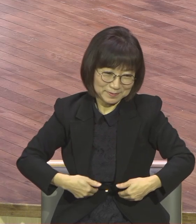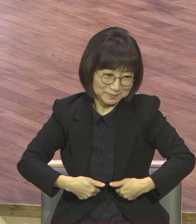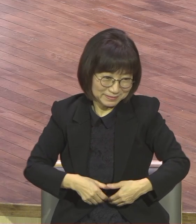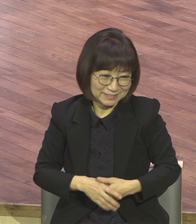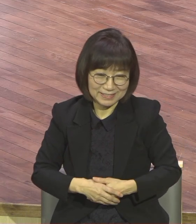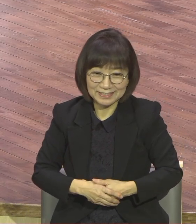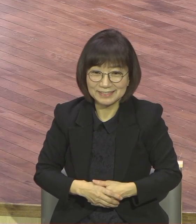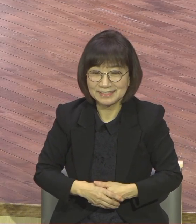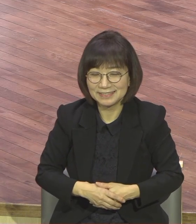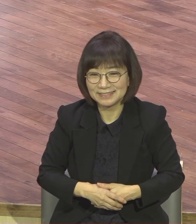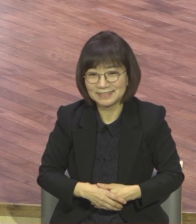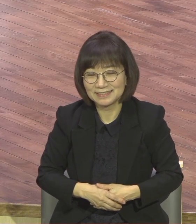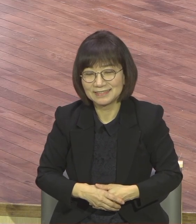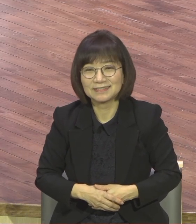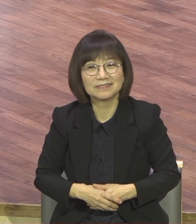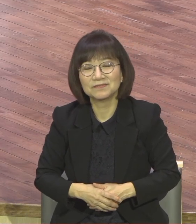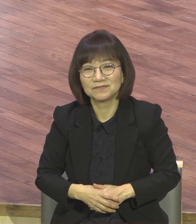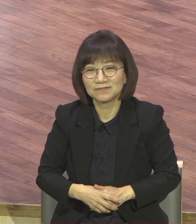아멘.